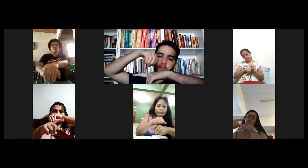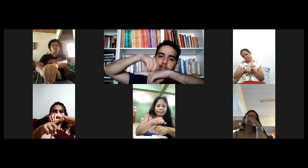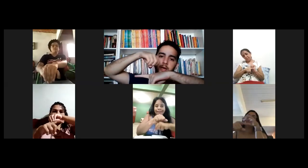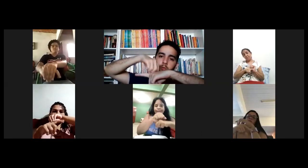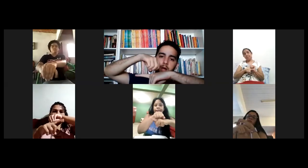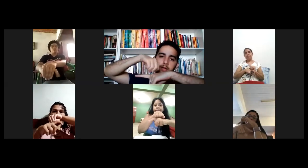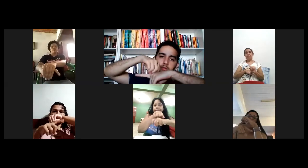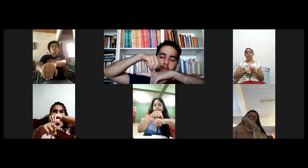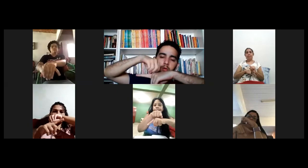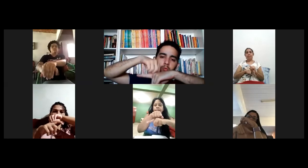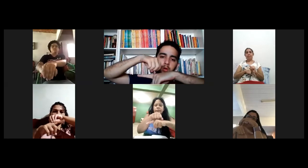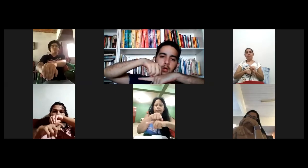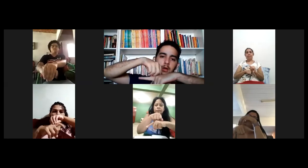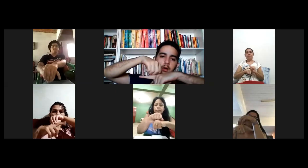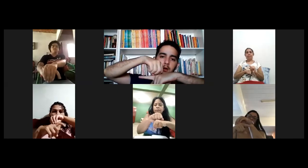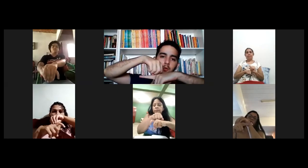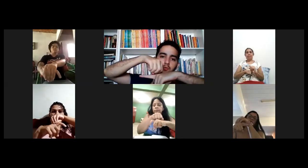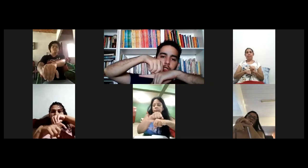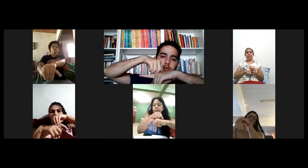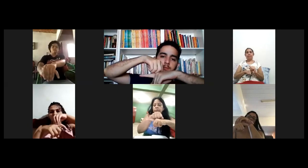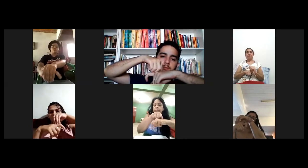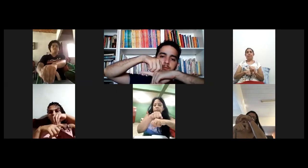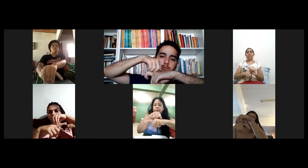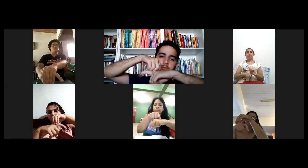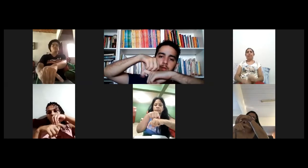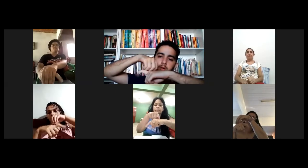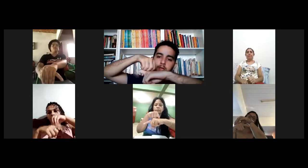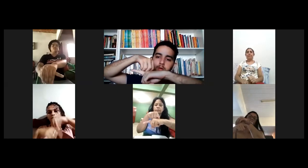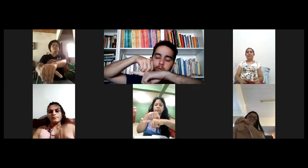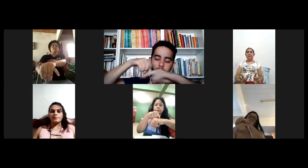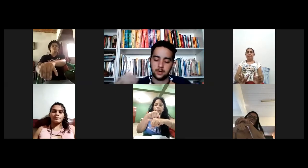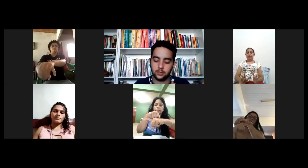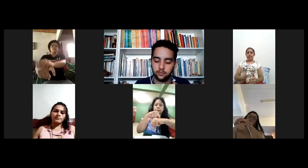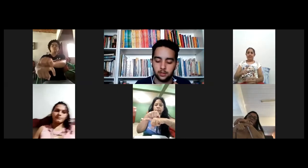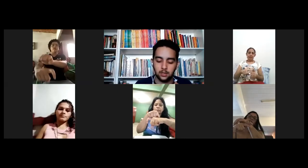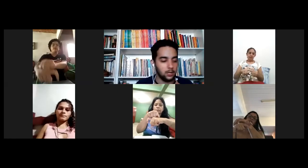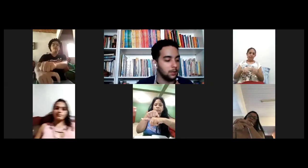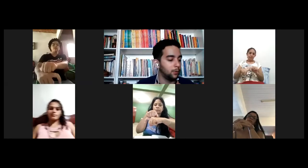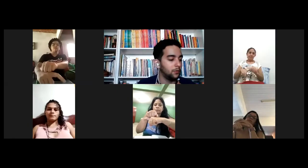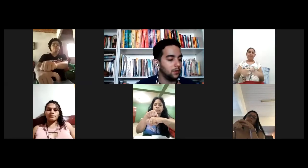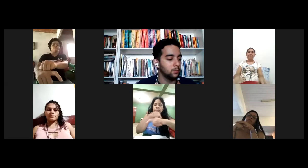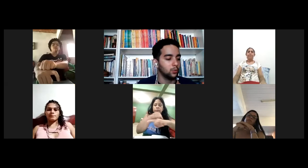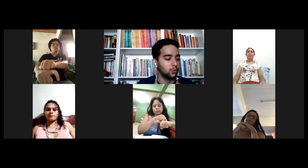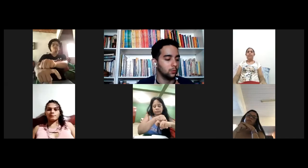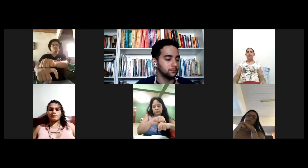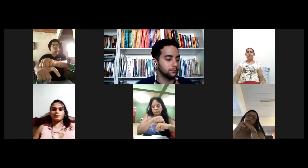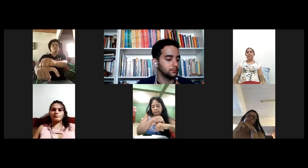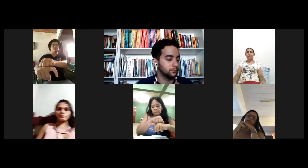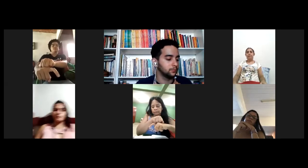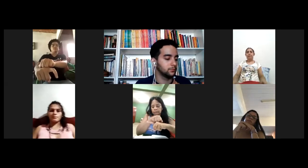Como se fosse o casco, né? A concha. E o caracol aqui embaixo. E por fim,